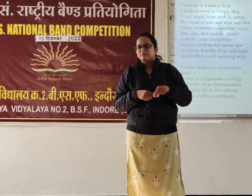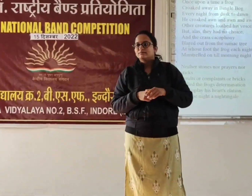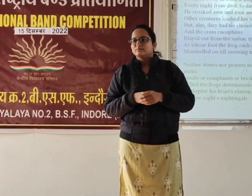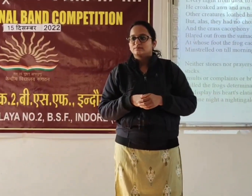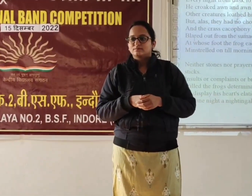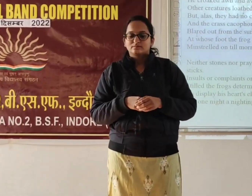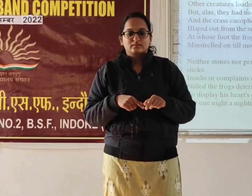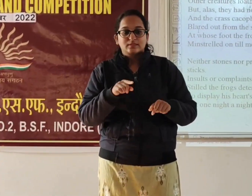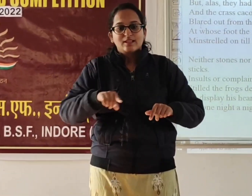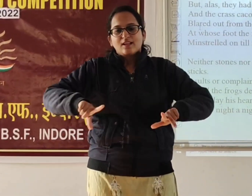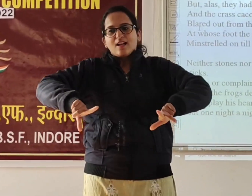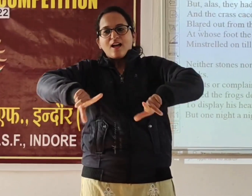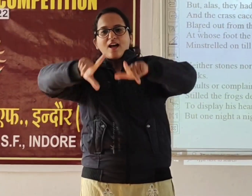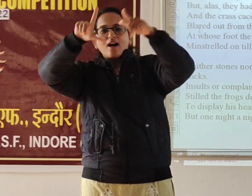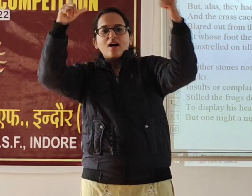एक पेड़ के नीचे आराम करने लगा।